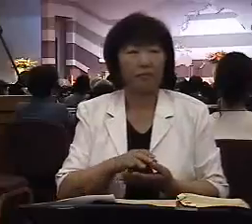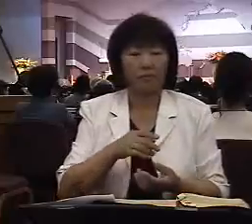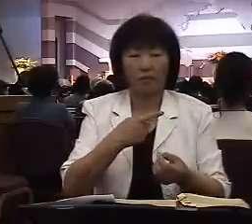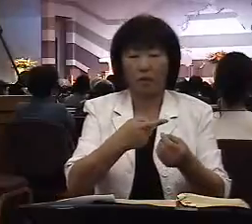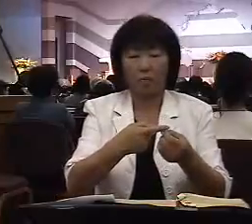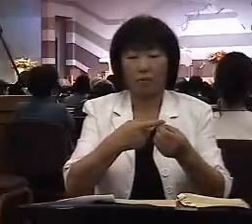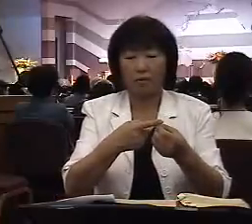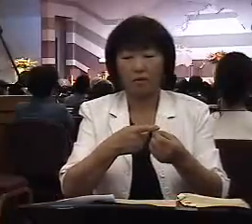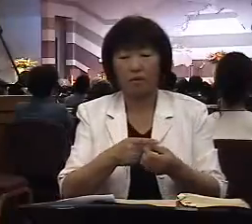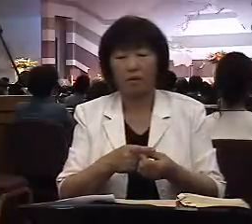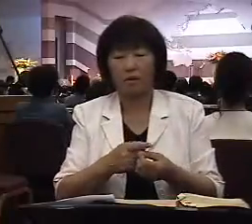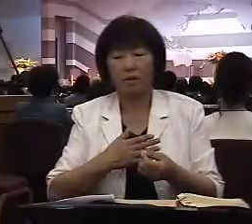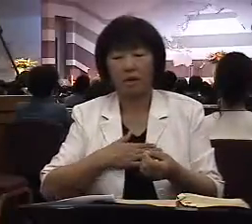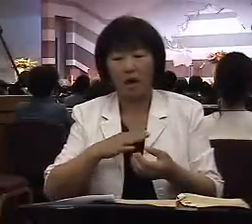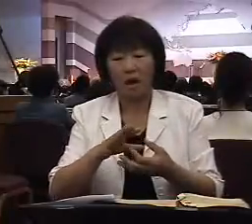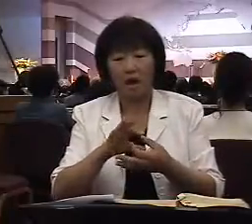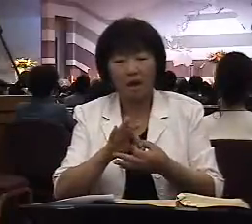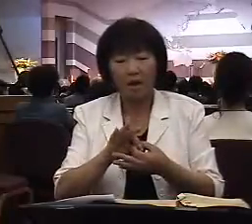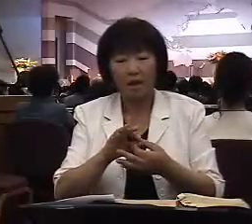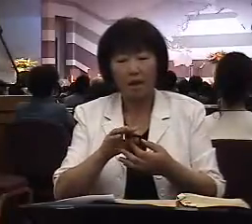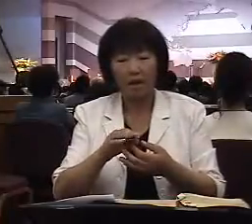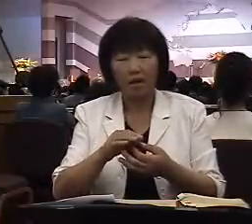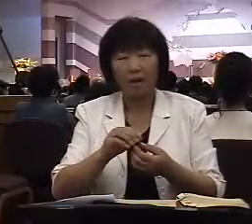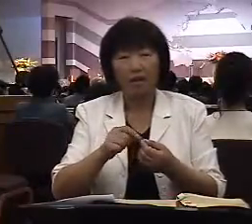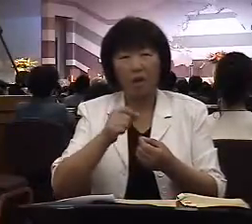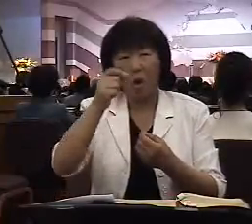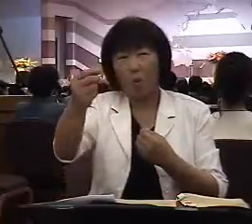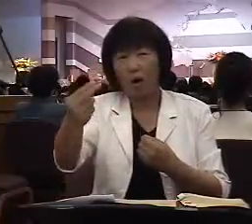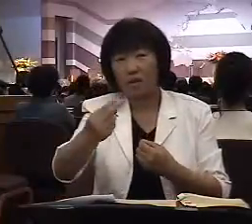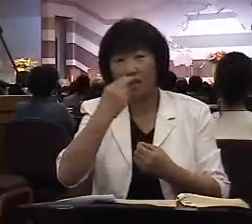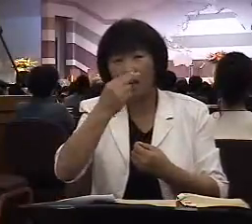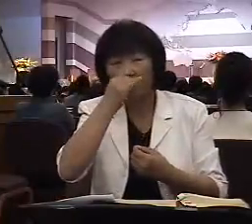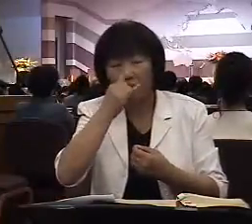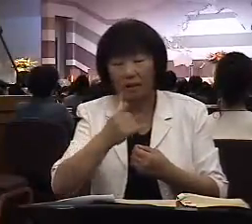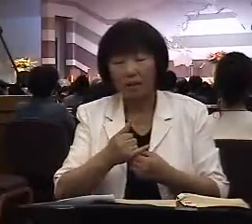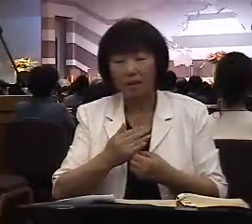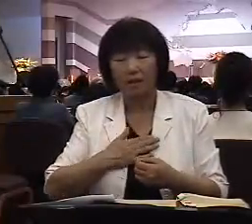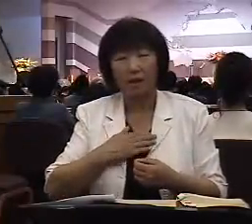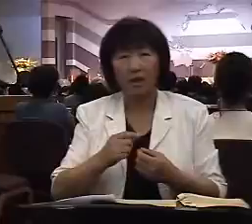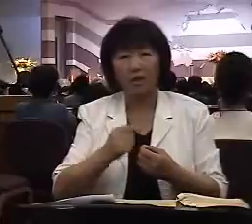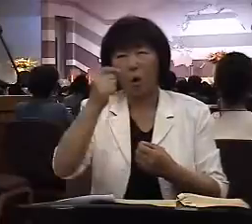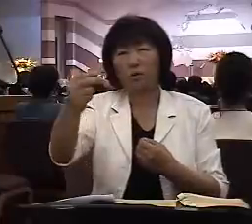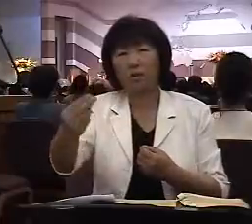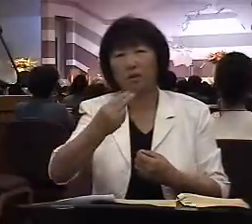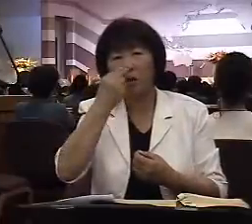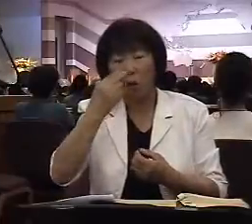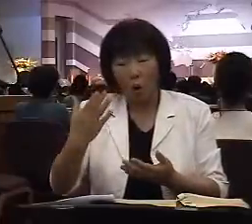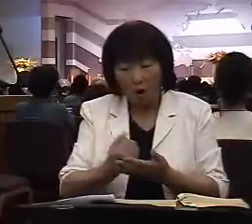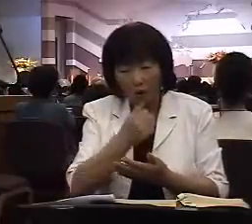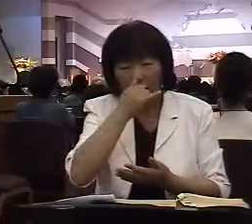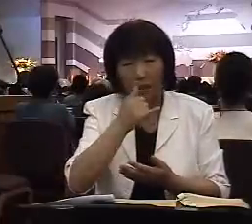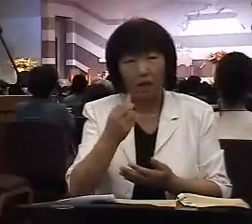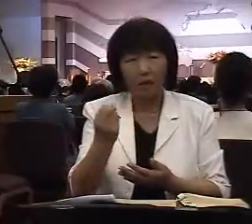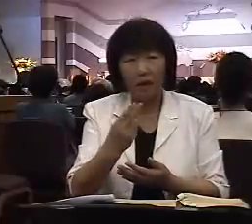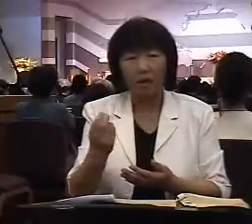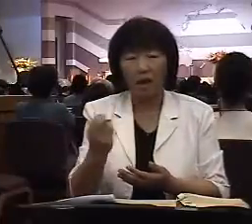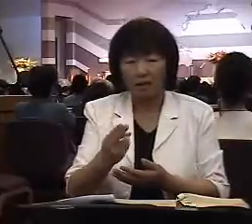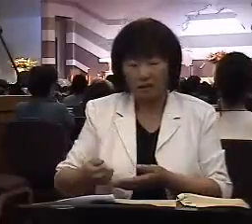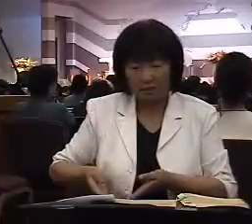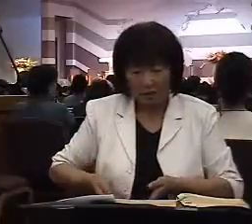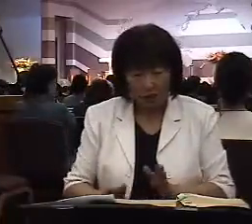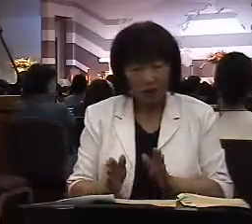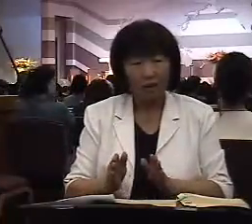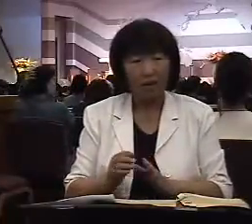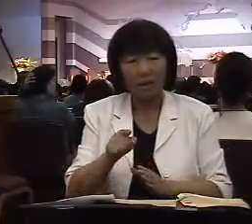번째는 나에게 영원한 생명이 있는가? 내가 영생을 소유하고 있는가? 내가 거듭났는가?